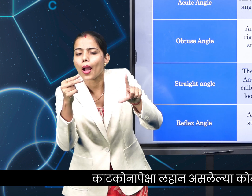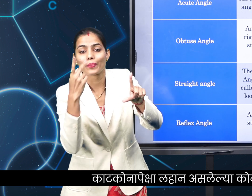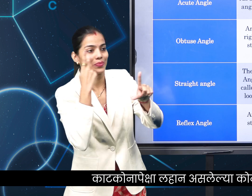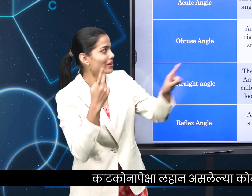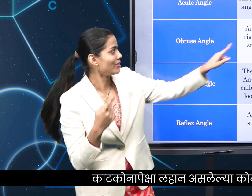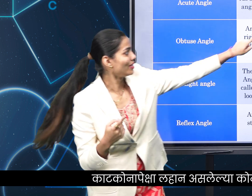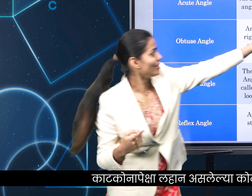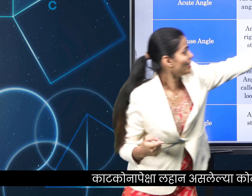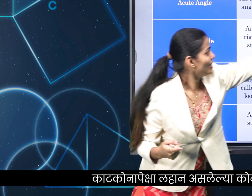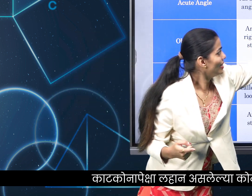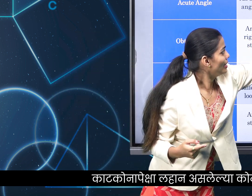लघुकोन म्हणतात.